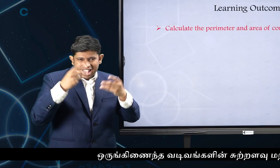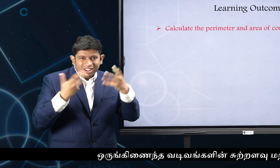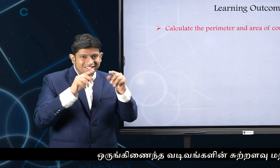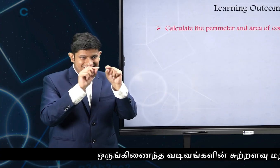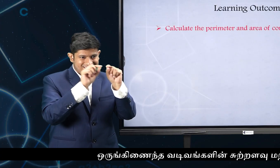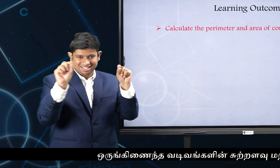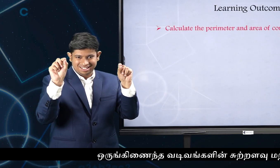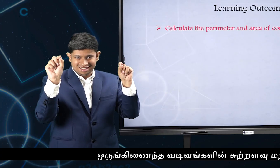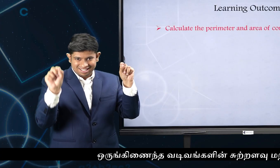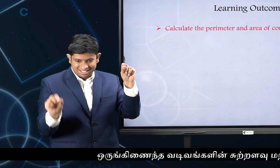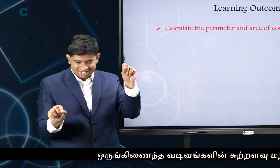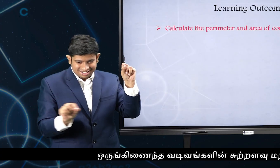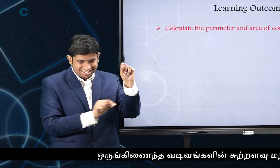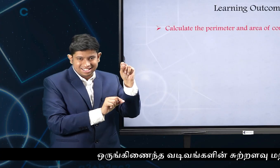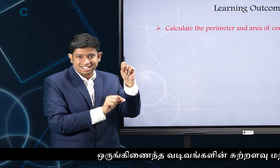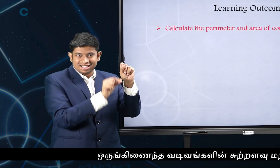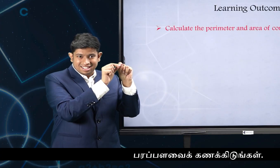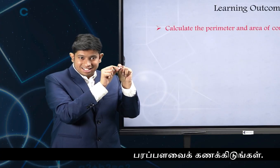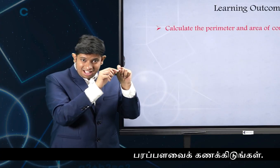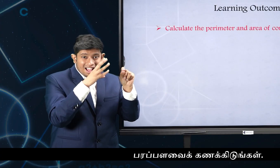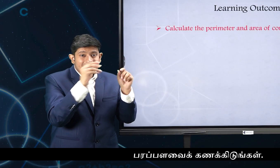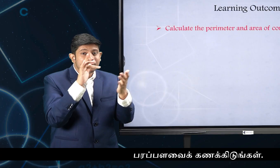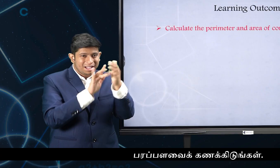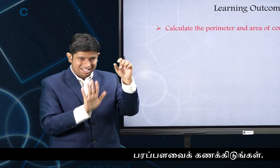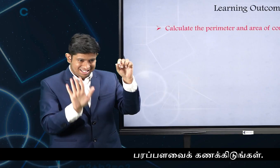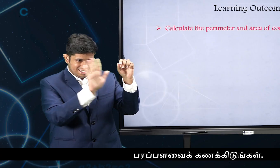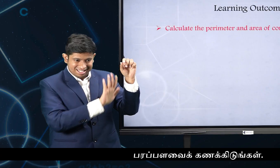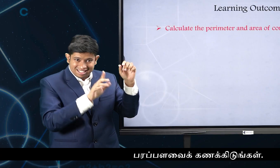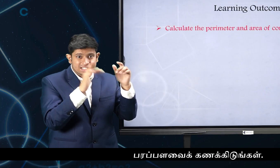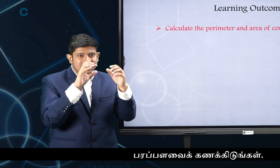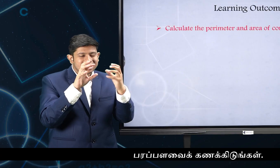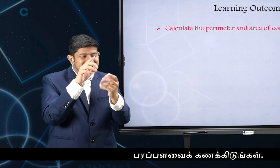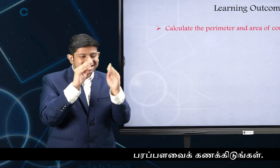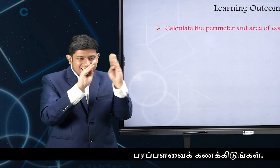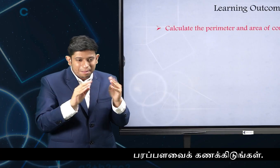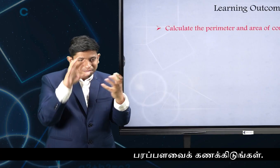ஒருங்கிணைந்த வடிவங்களின் சுற்றளவு மற்றும் பரப்பளவை கண்டு கொள்ளுங்கள்.